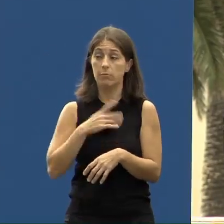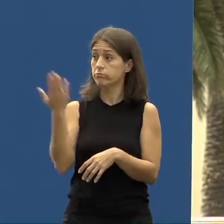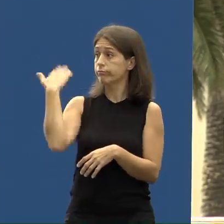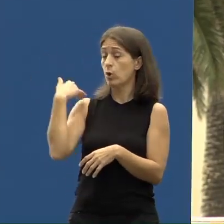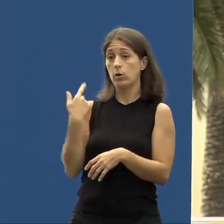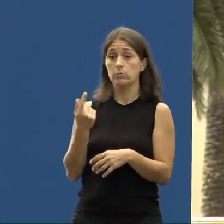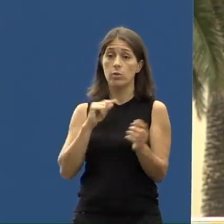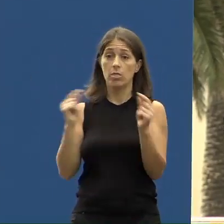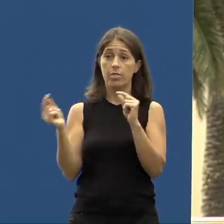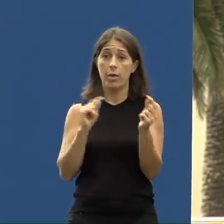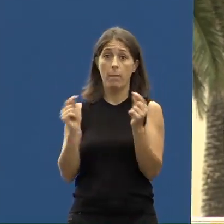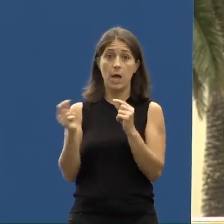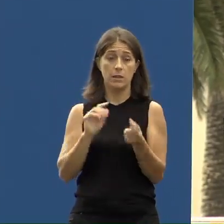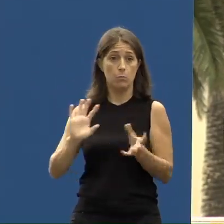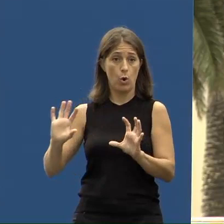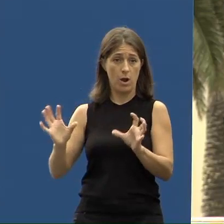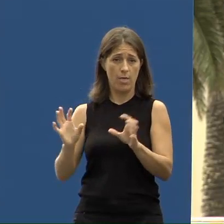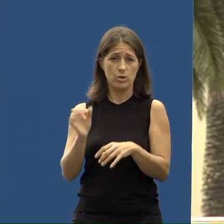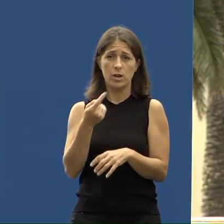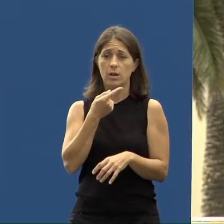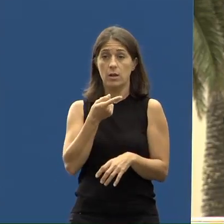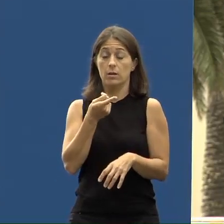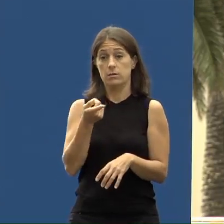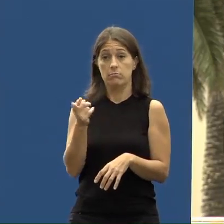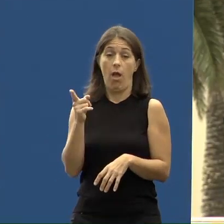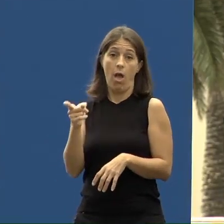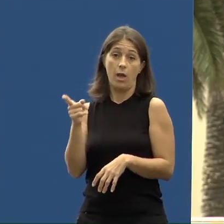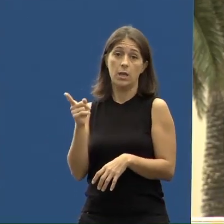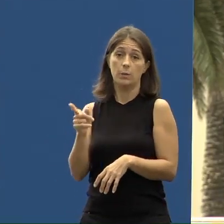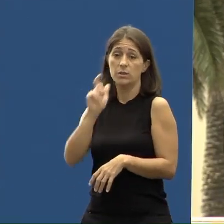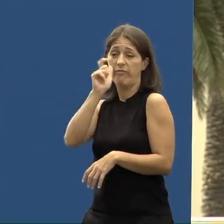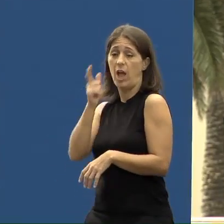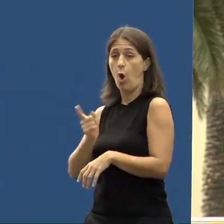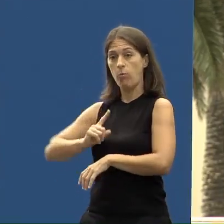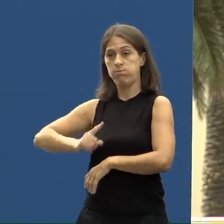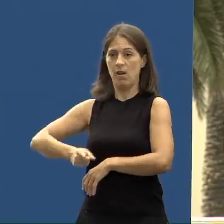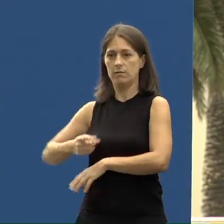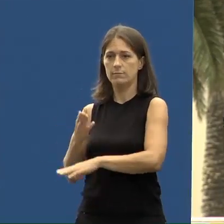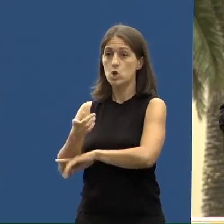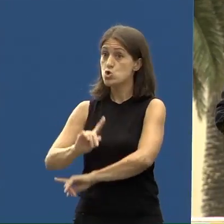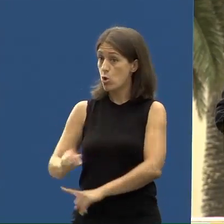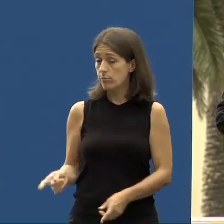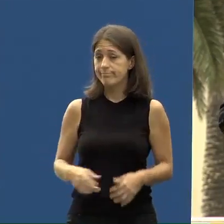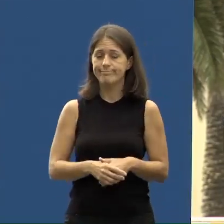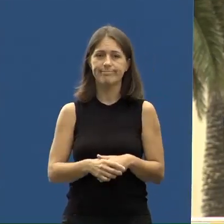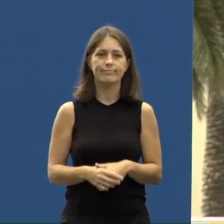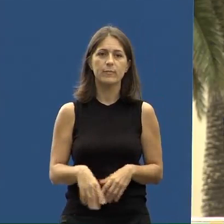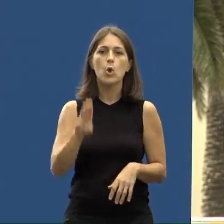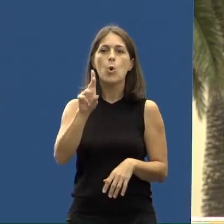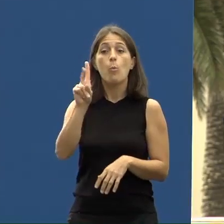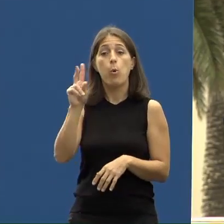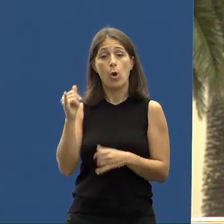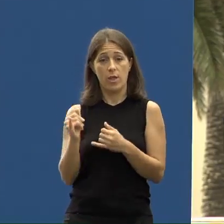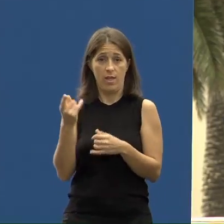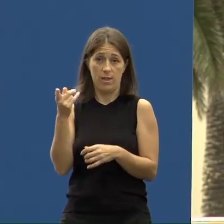debate, o debate na ser o que non foi Atila Núñez Feijóo, Pedro Puyo, representante